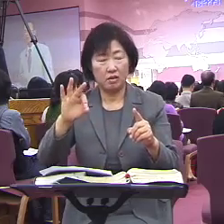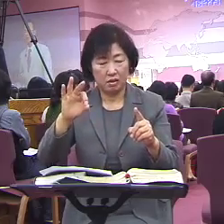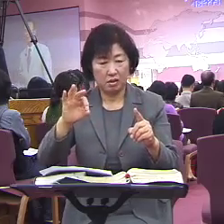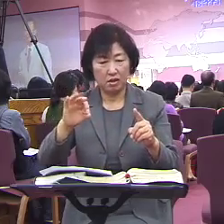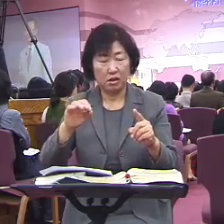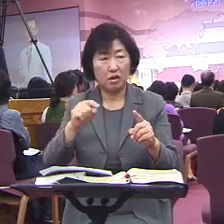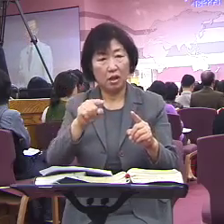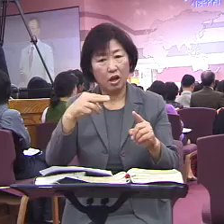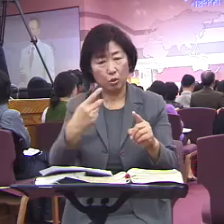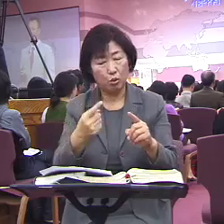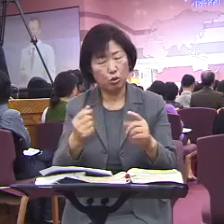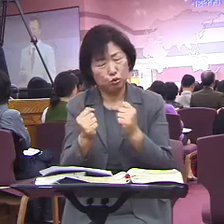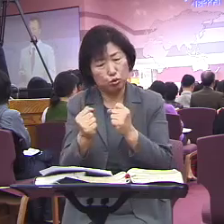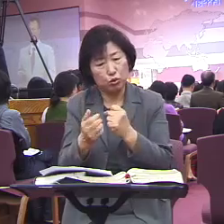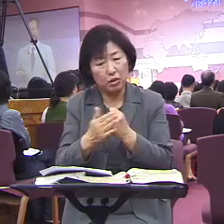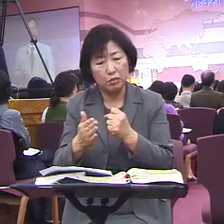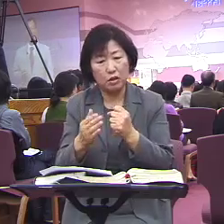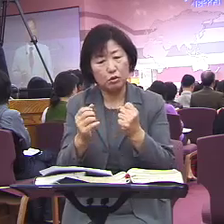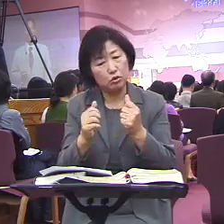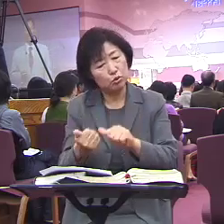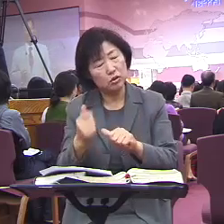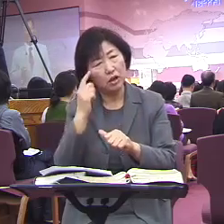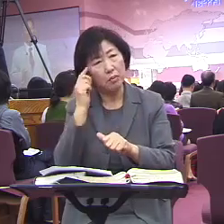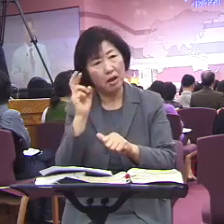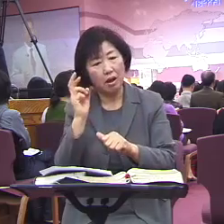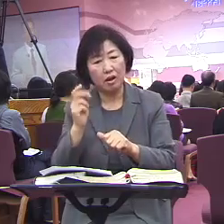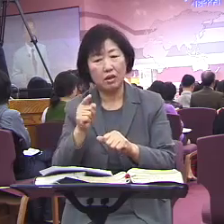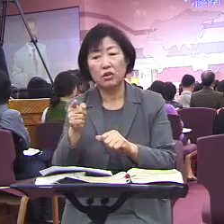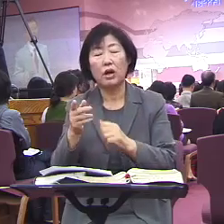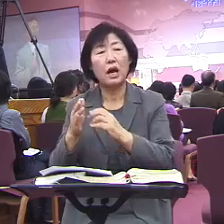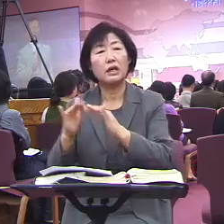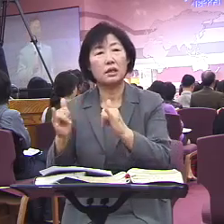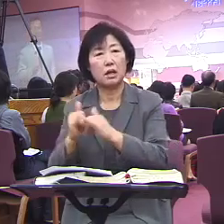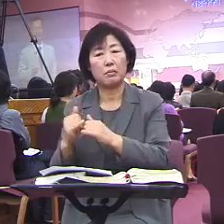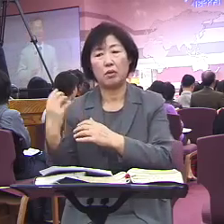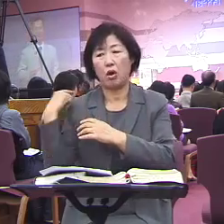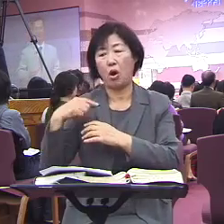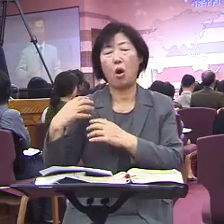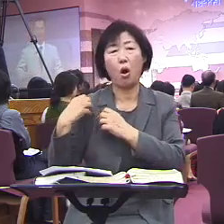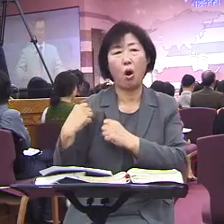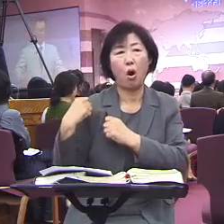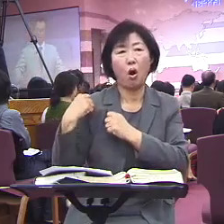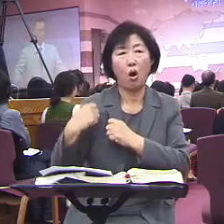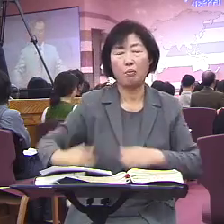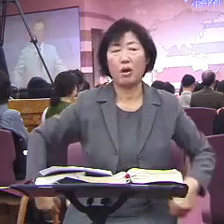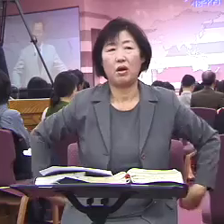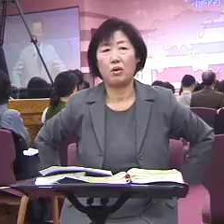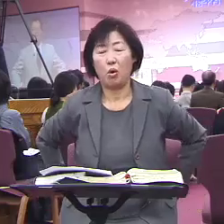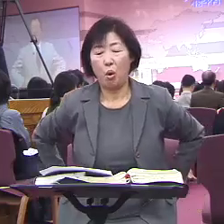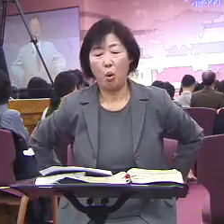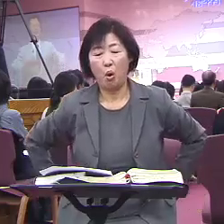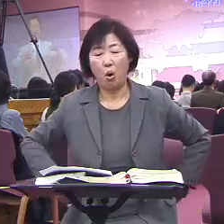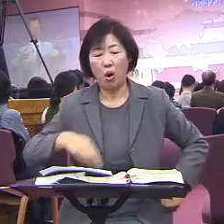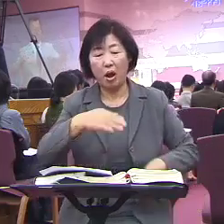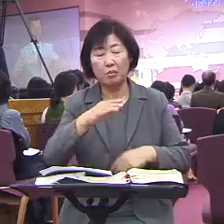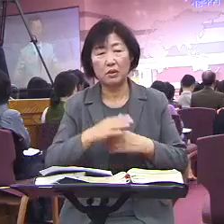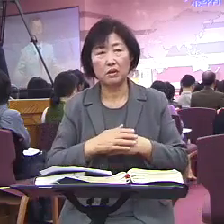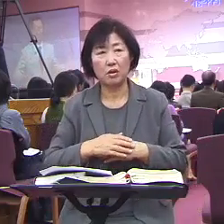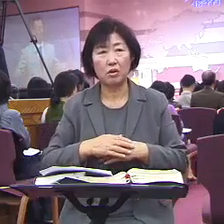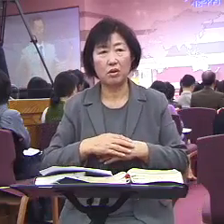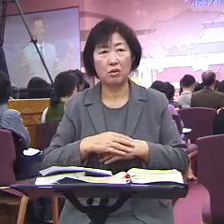것이다. 그러나 저 한 사람을 업고 가면서 자기 몸에서 생기는 그